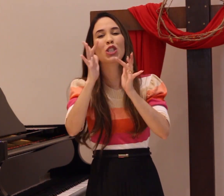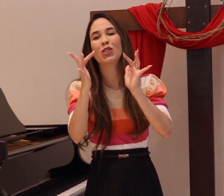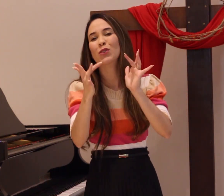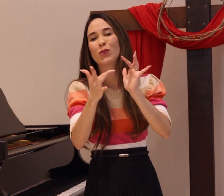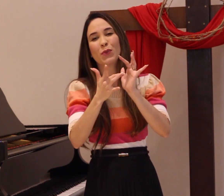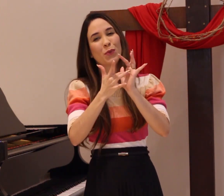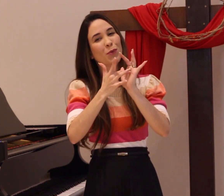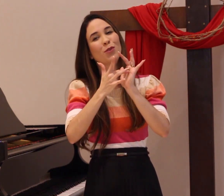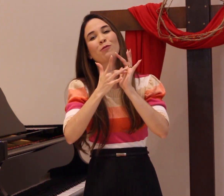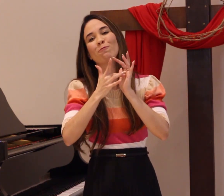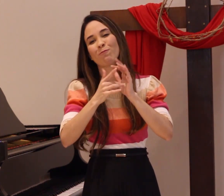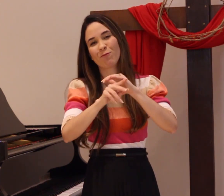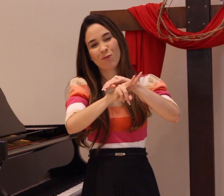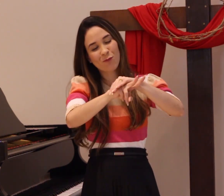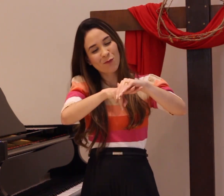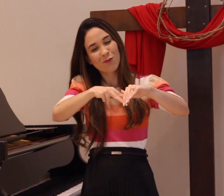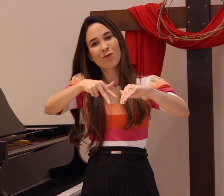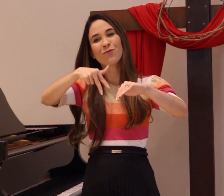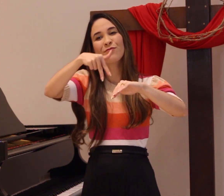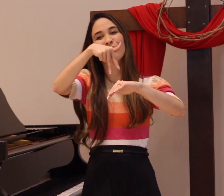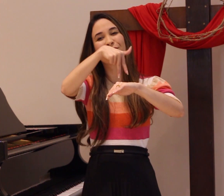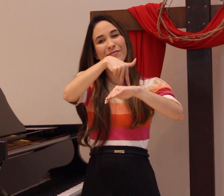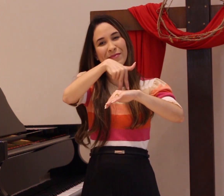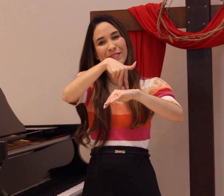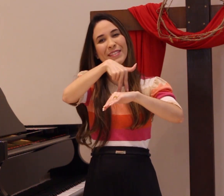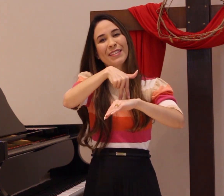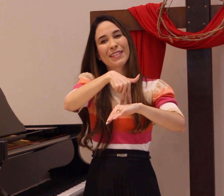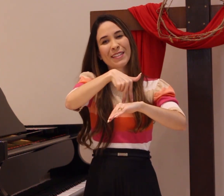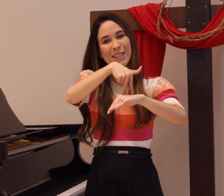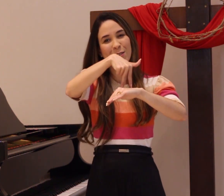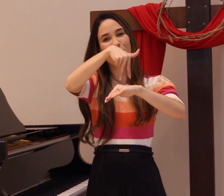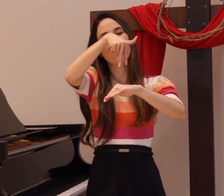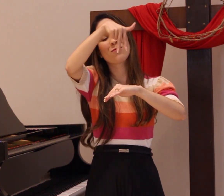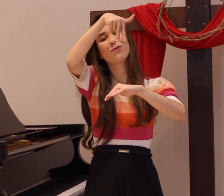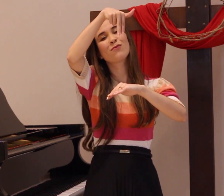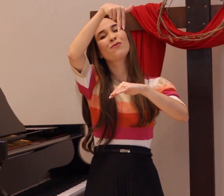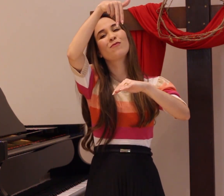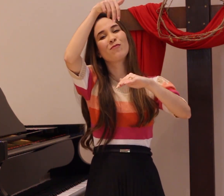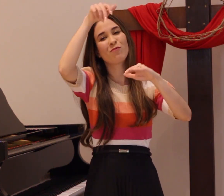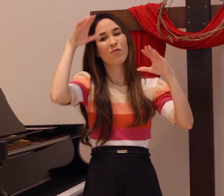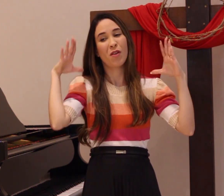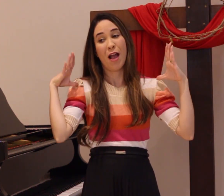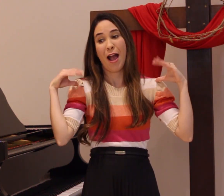Ele venceu, Jesus a morte venceu.